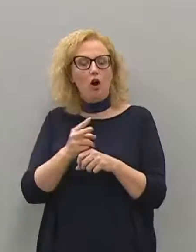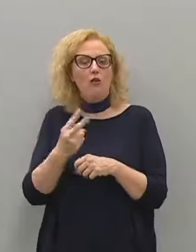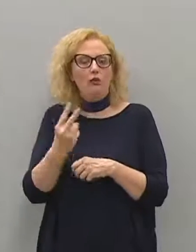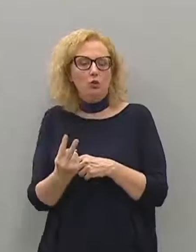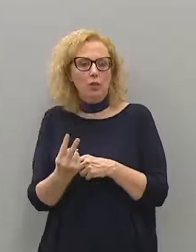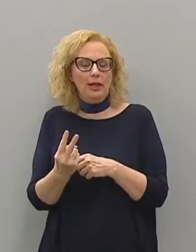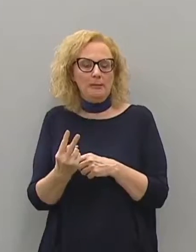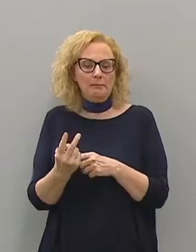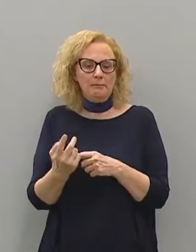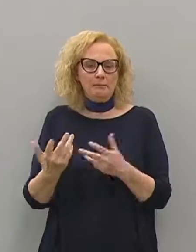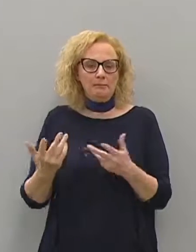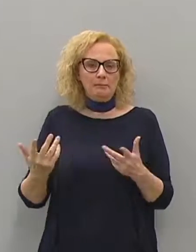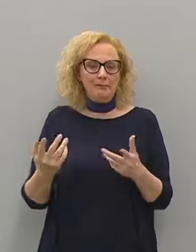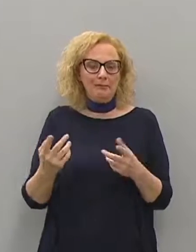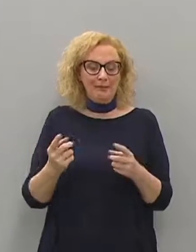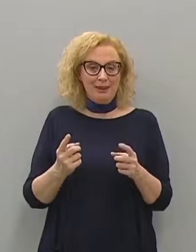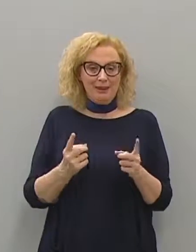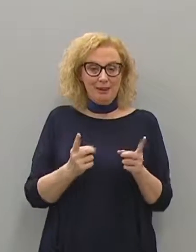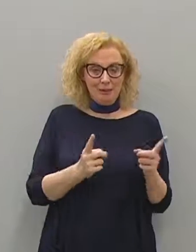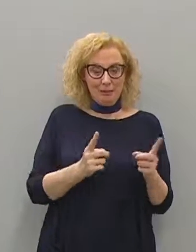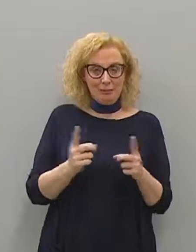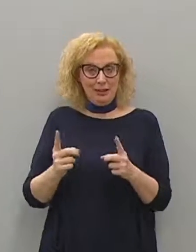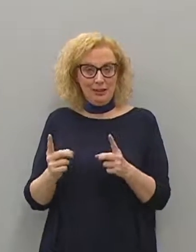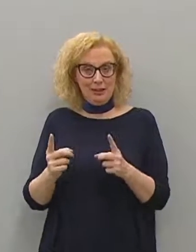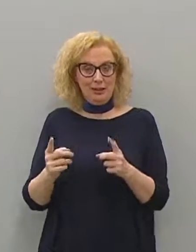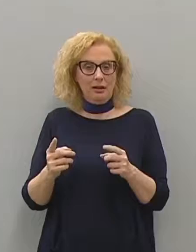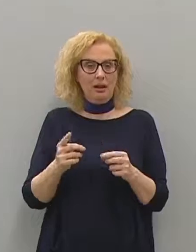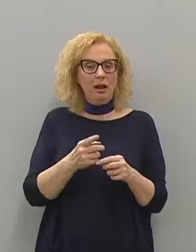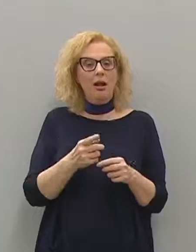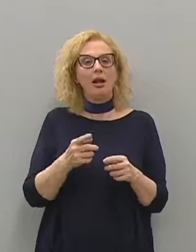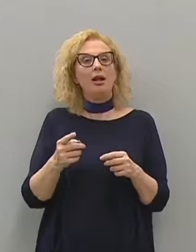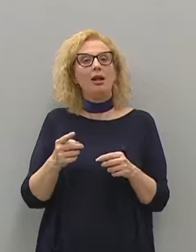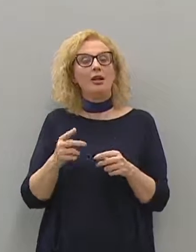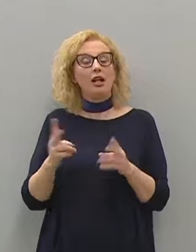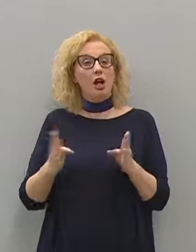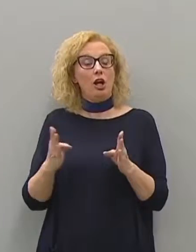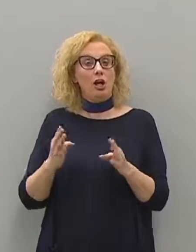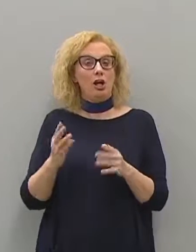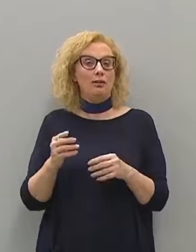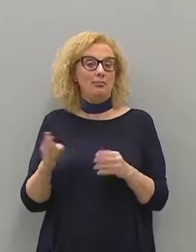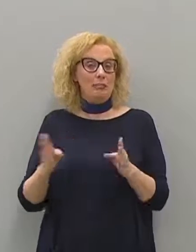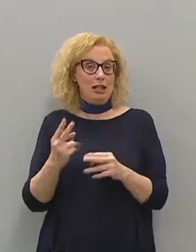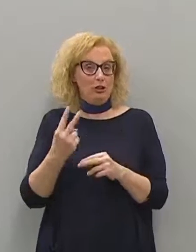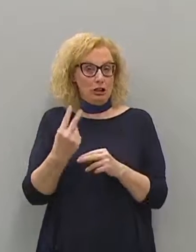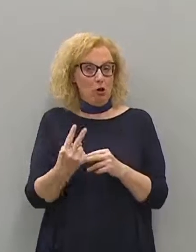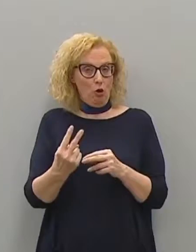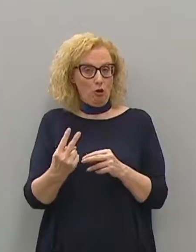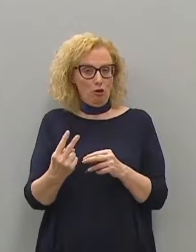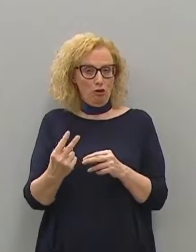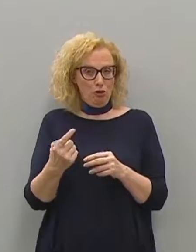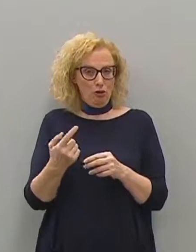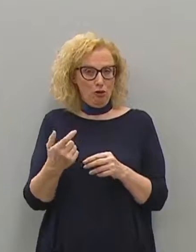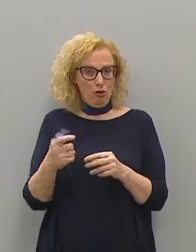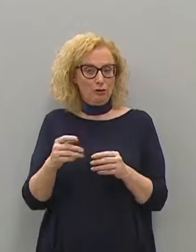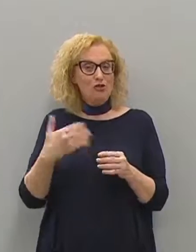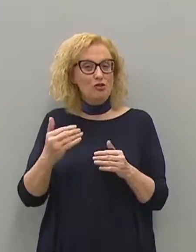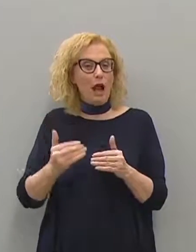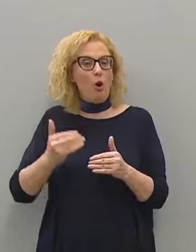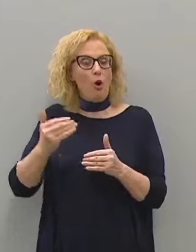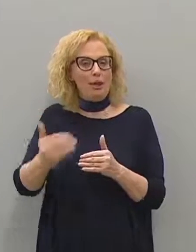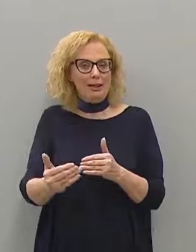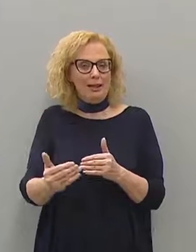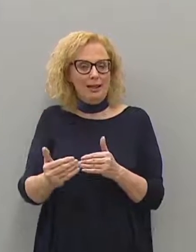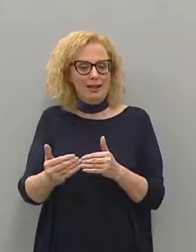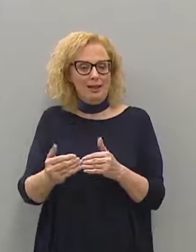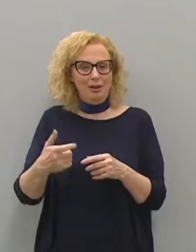di tempo di gestione siamo già oltre perché i tempi delle settimane in cui stiamo vivendo e